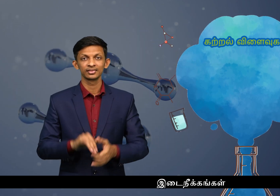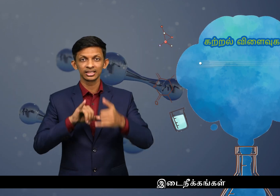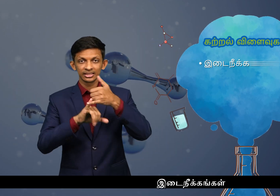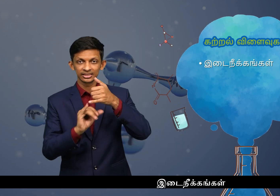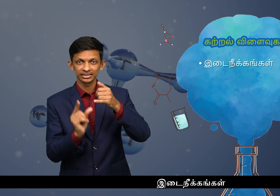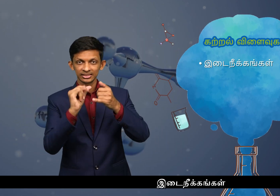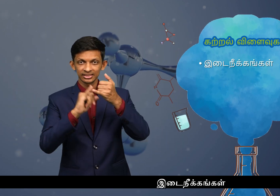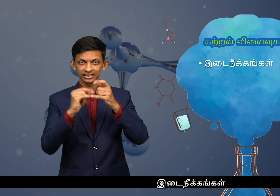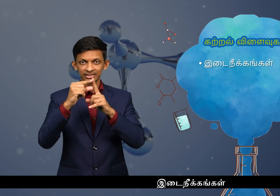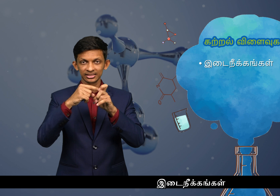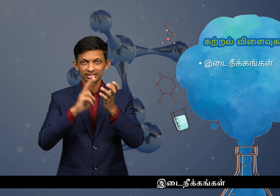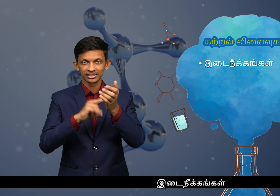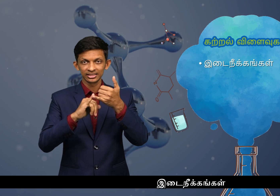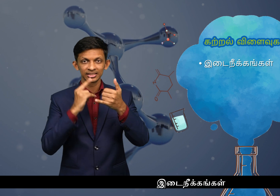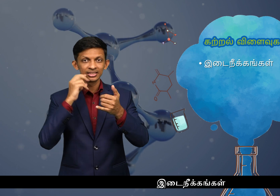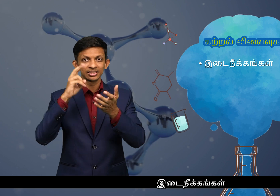மிதத்தல்,